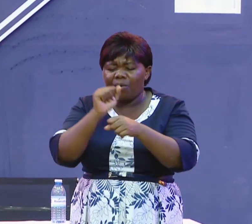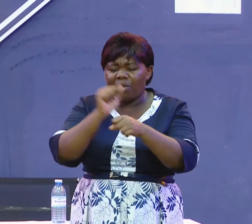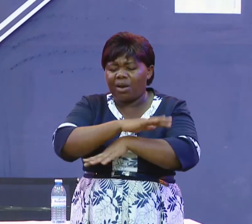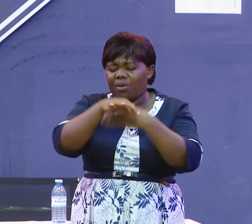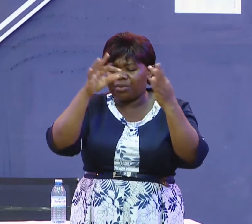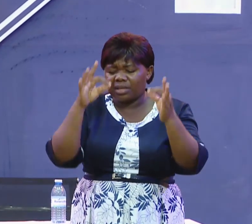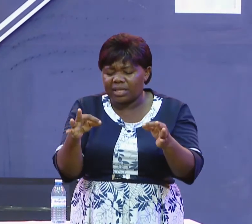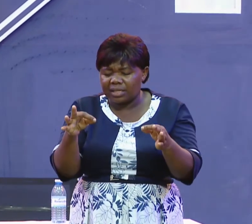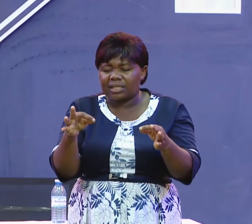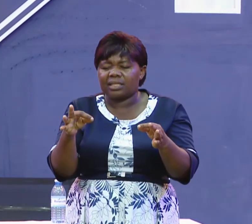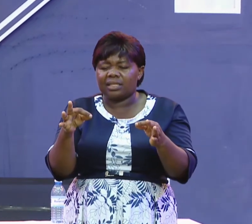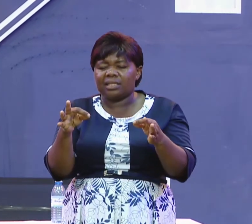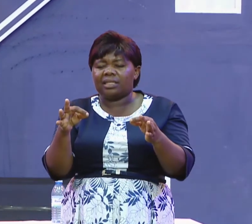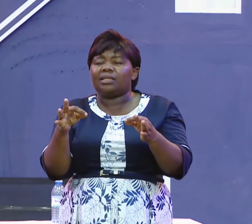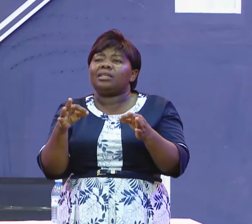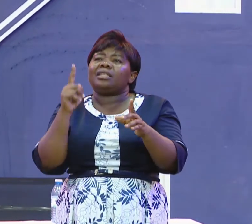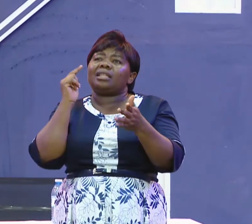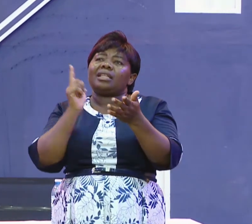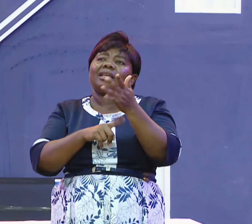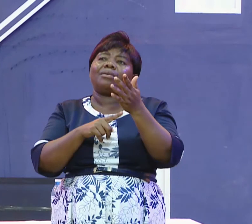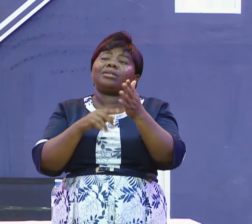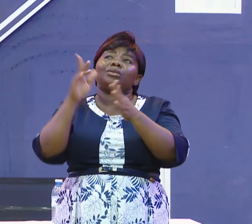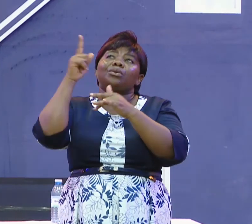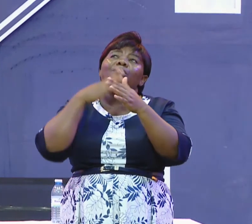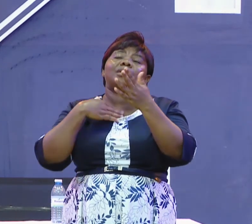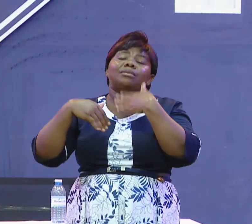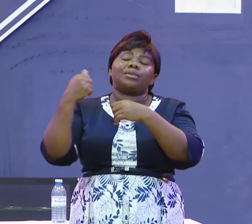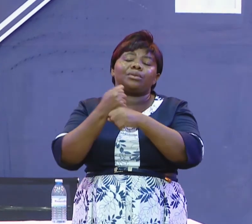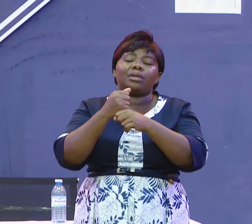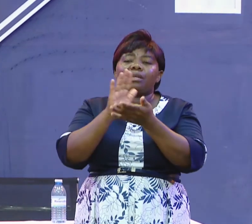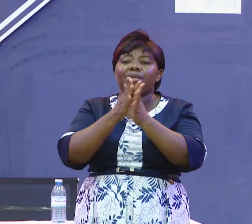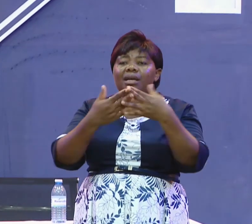Nja kola chonna. Choya gala nkole. Choya gala nkole. Mbere wa